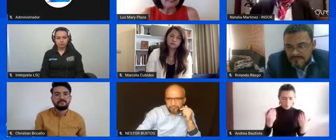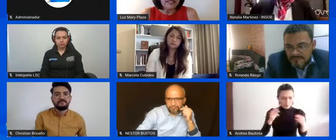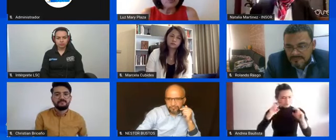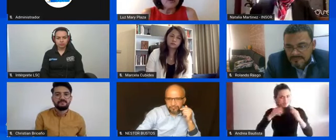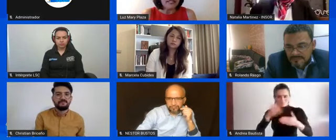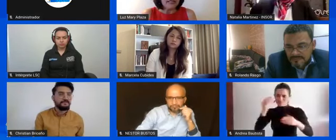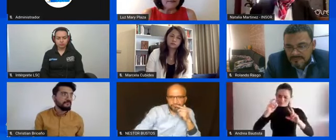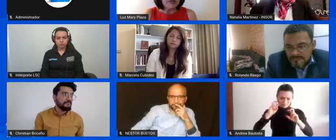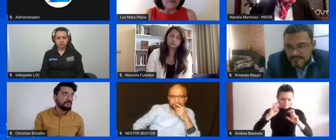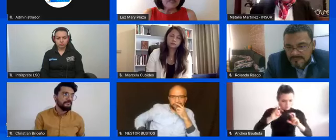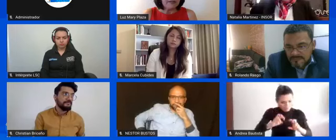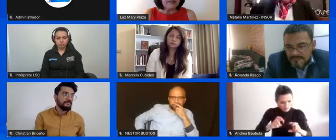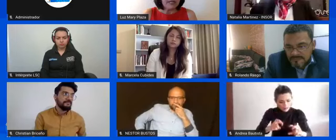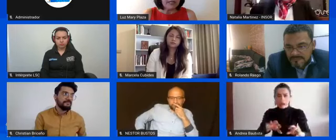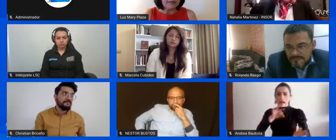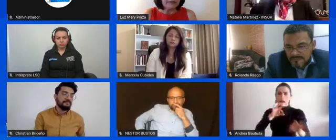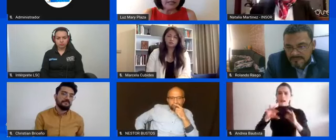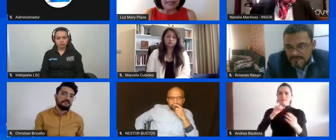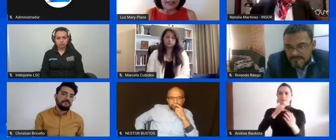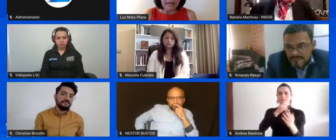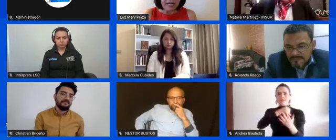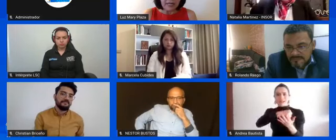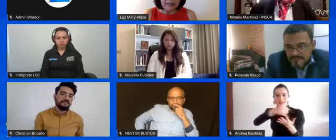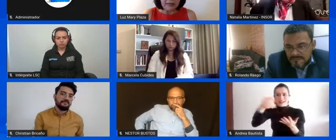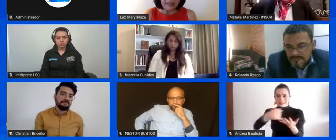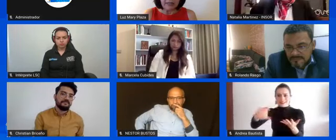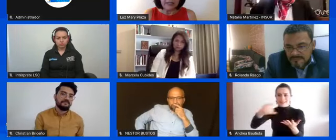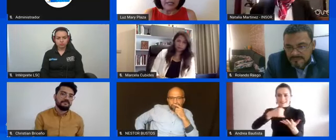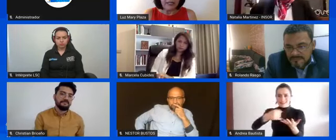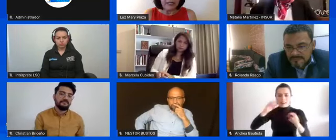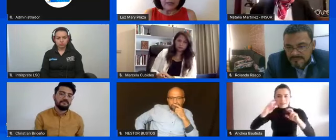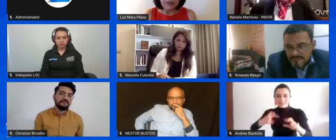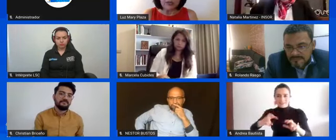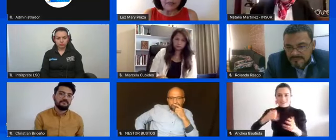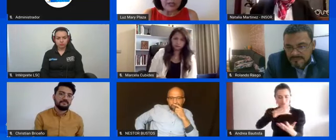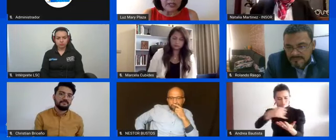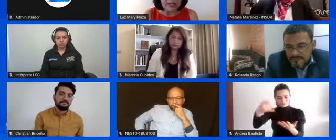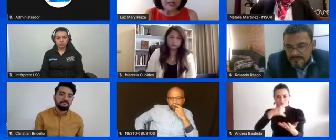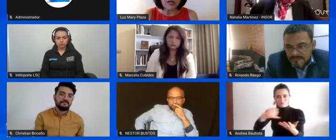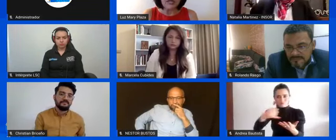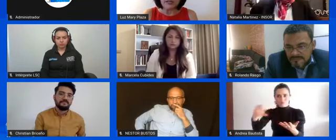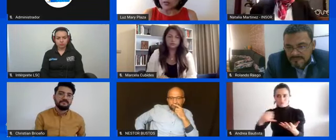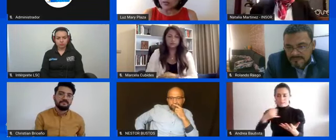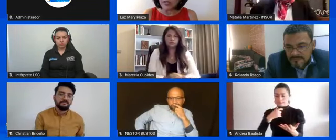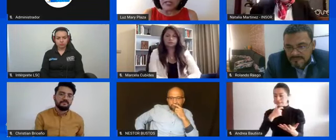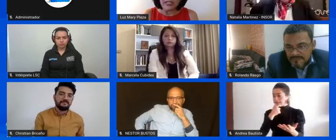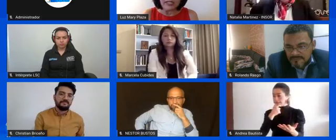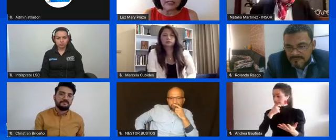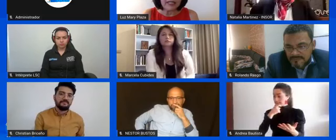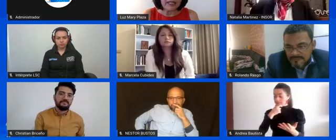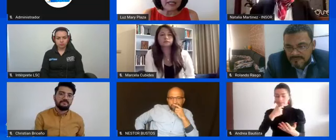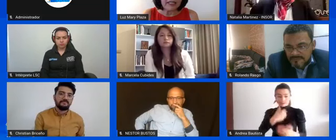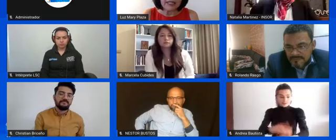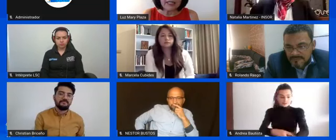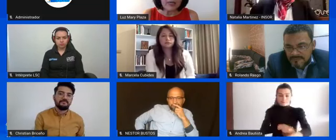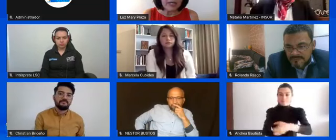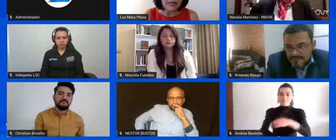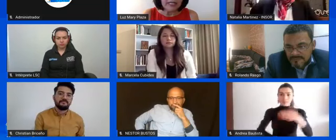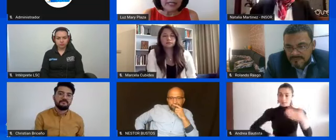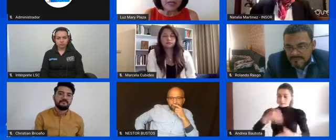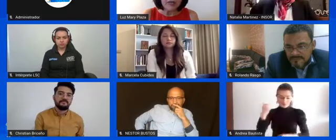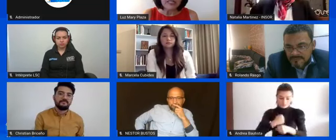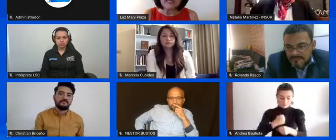que ya como equipo empezamos a trabajar, ¿sí? Que es el proyecto del menor de 5 años, que es la